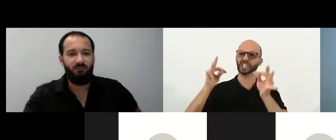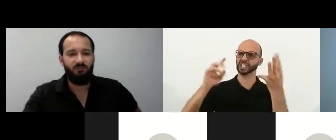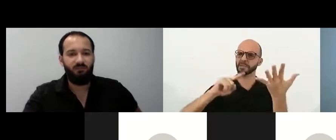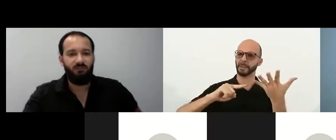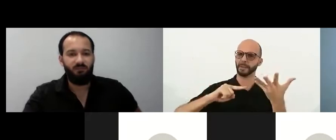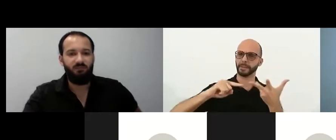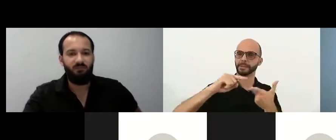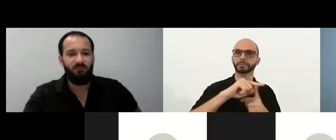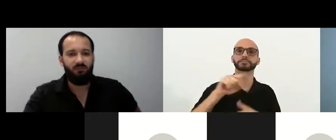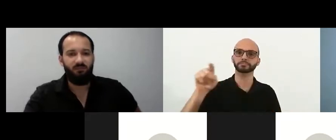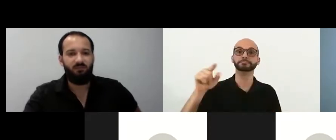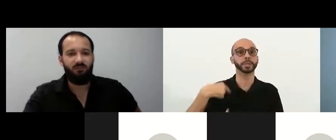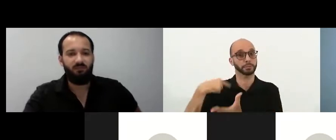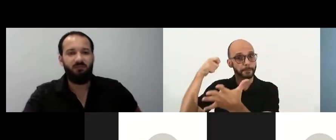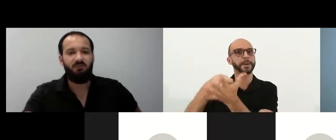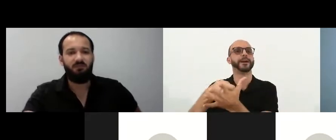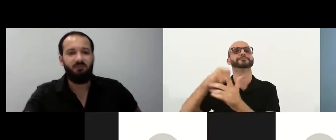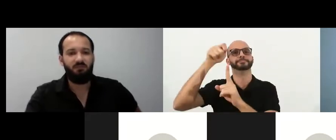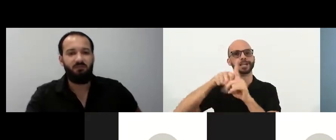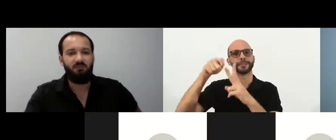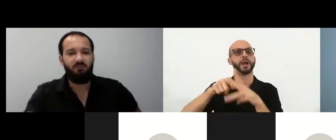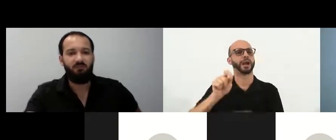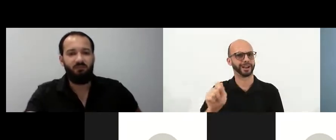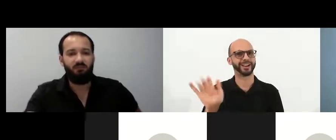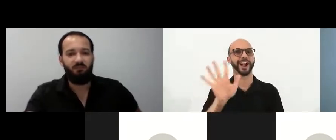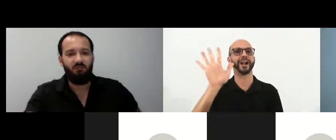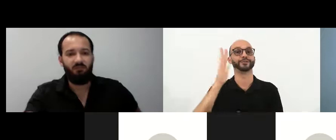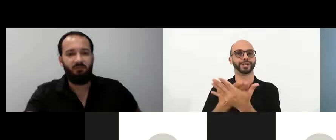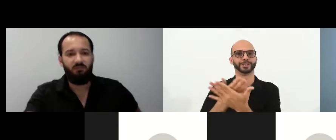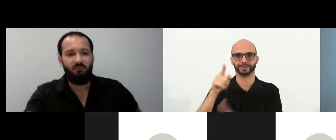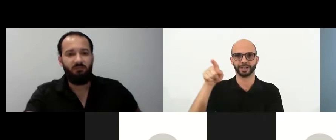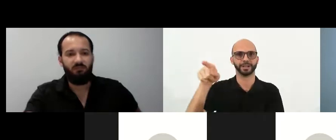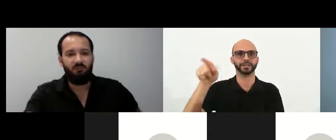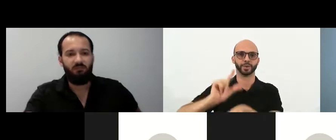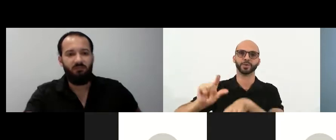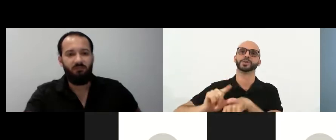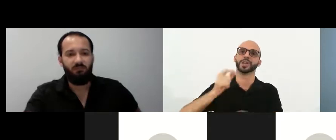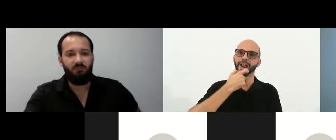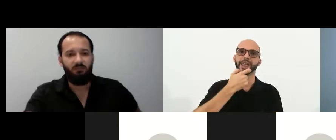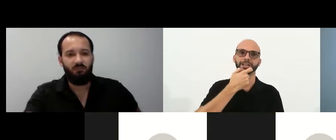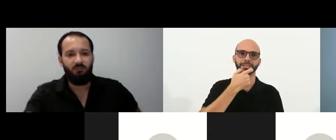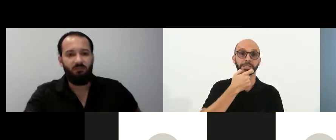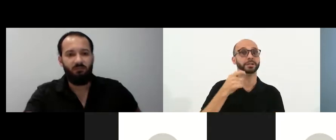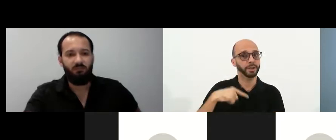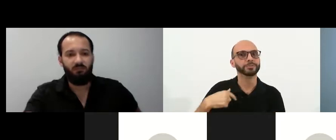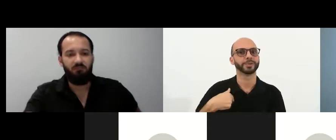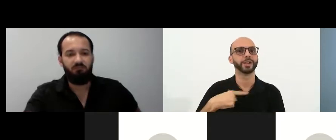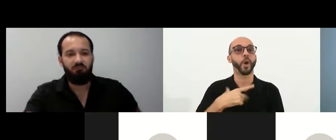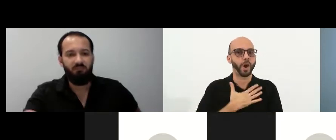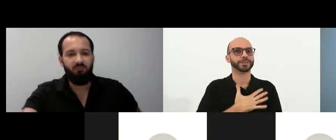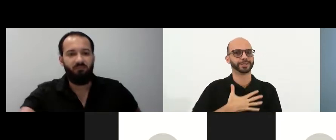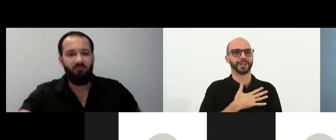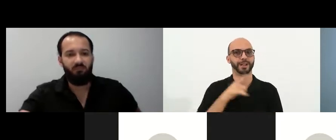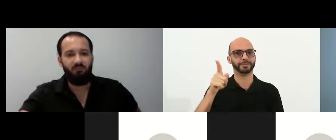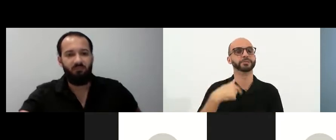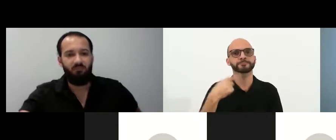né? Tem de tudo que vocês imaginarem, mas é claro, é pago, né? A mensalidade é um pouco cara, é um mini